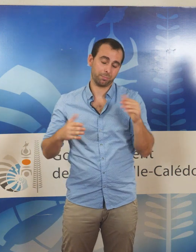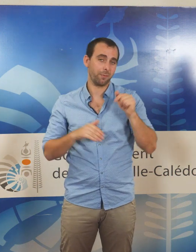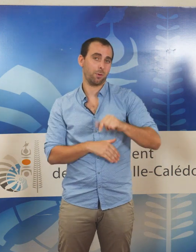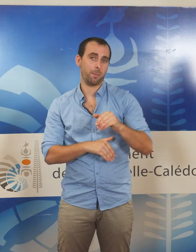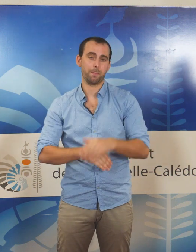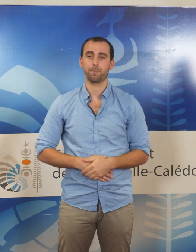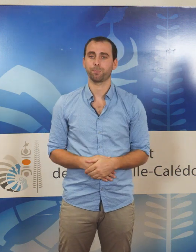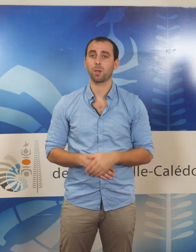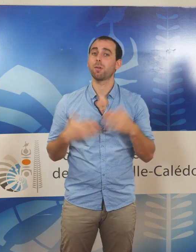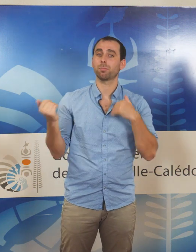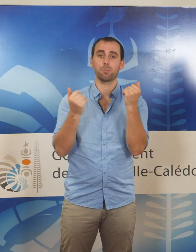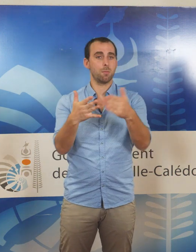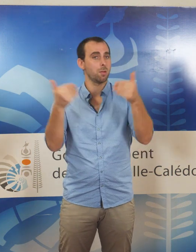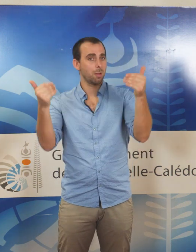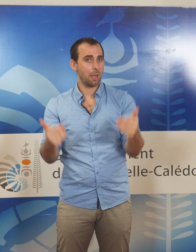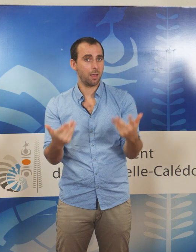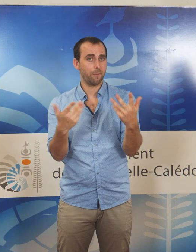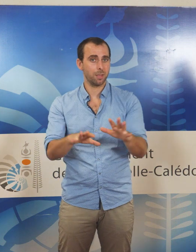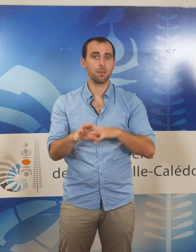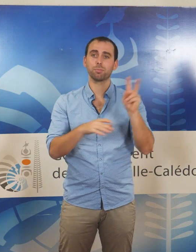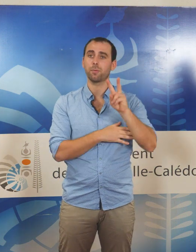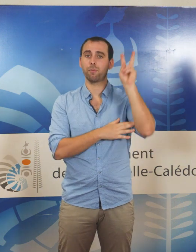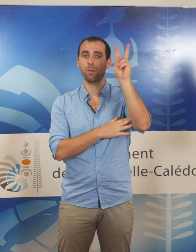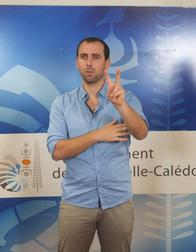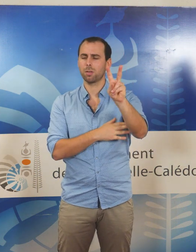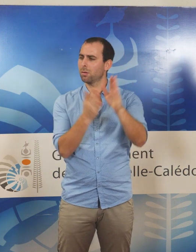Voilà, je vous propose de vous arrêter là et de nous retrouver vendredi.